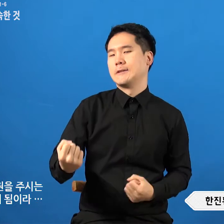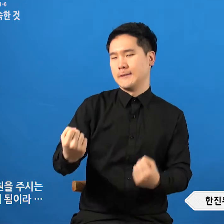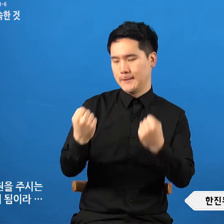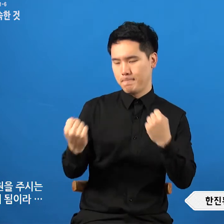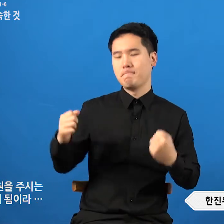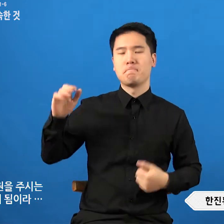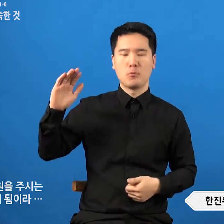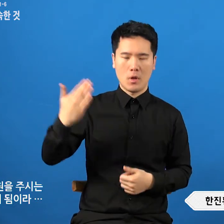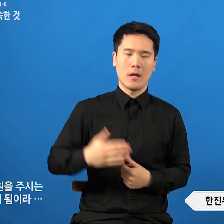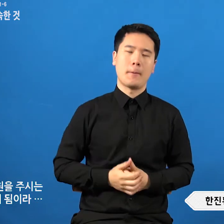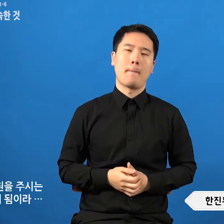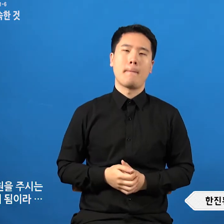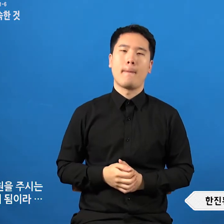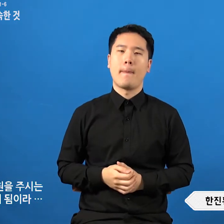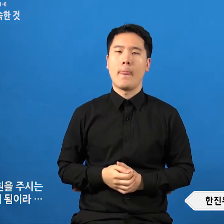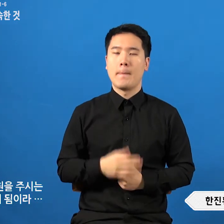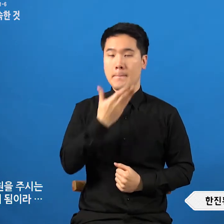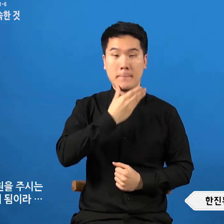능력이 됨이라.